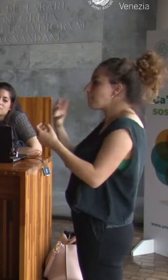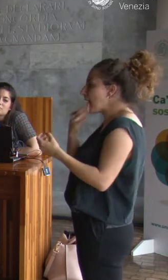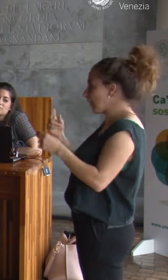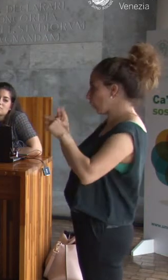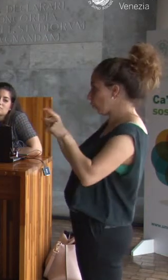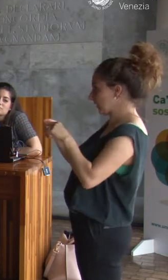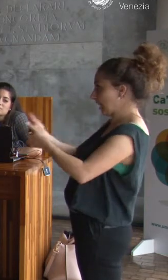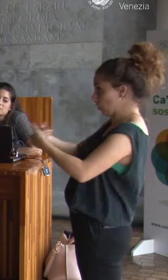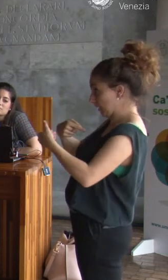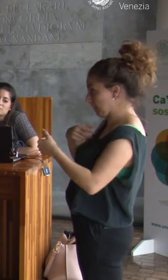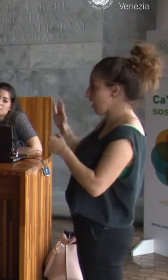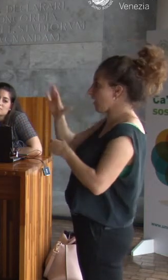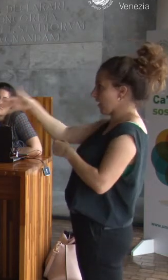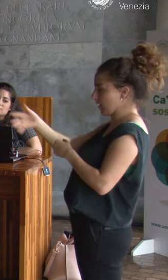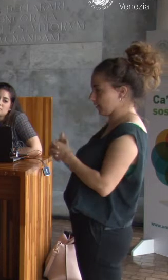altri.